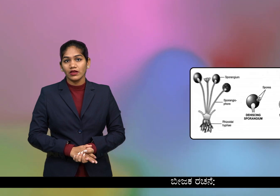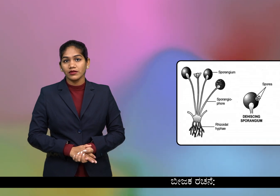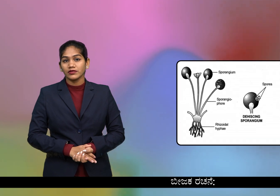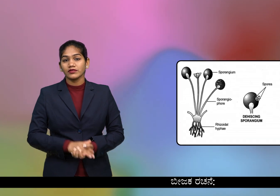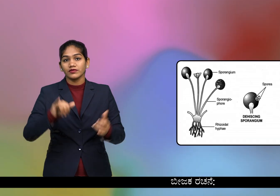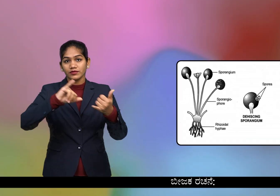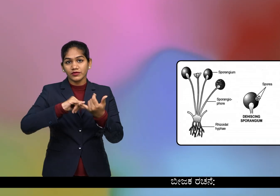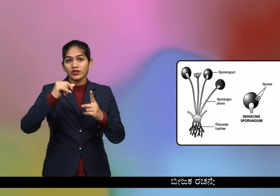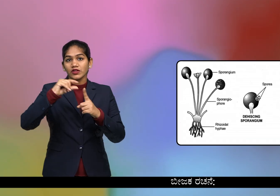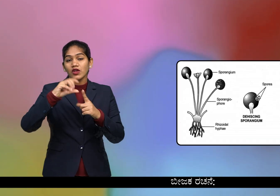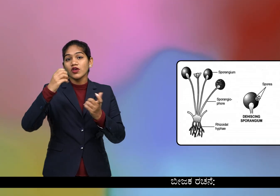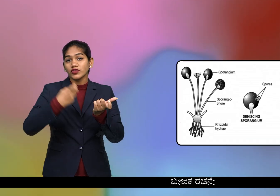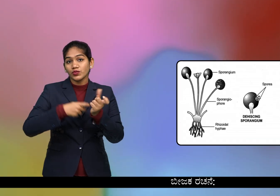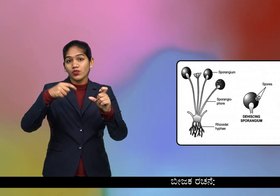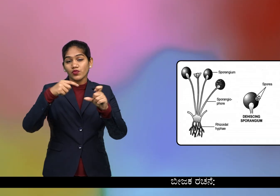ಬೀಜಕ ರಚನೆ